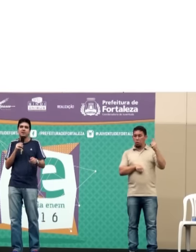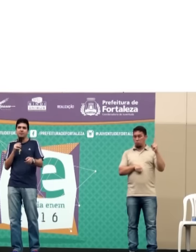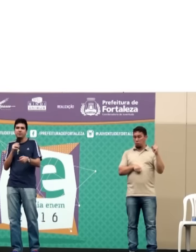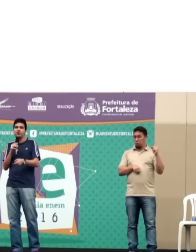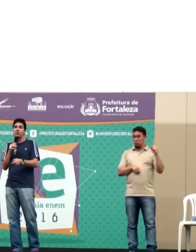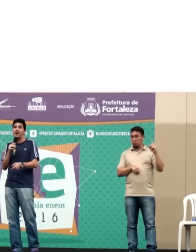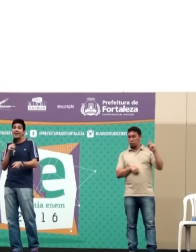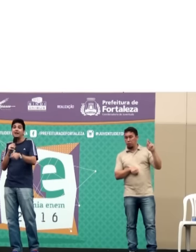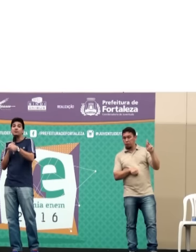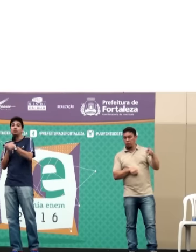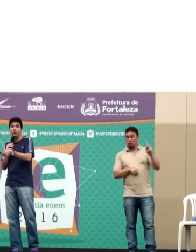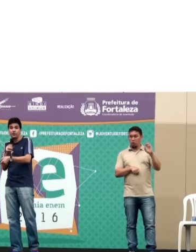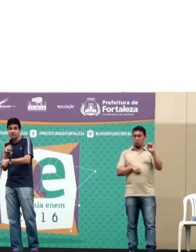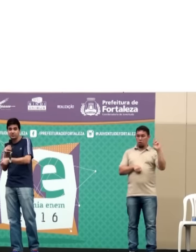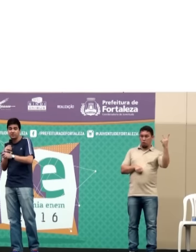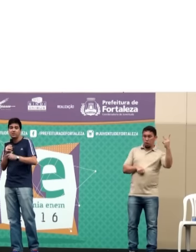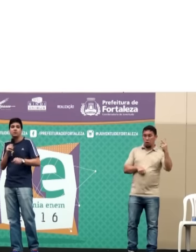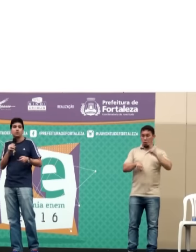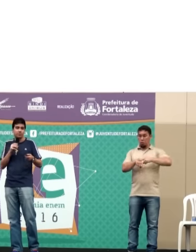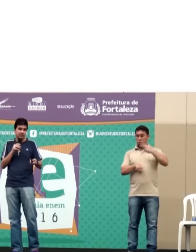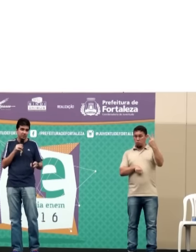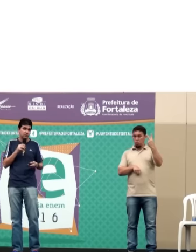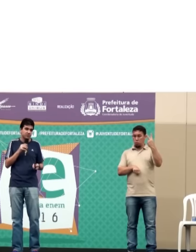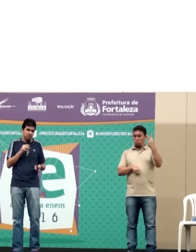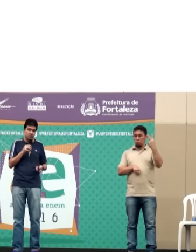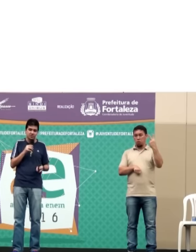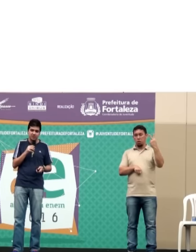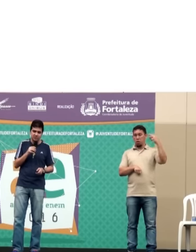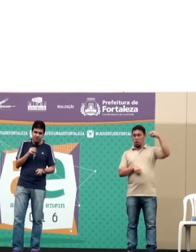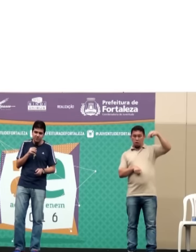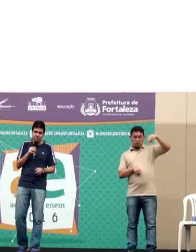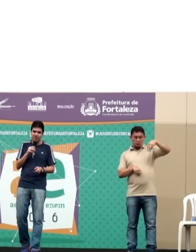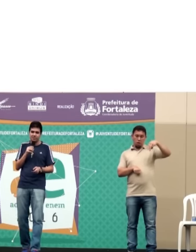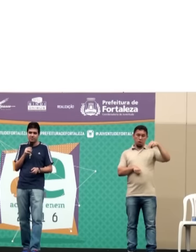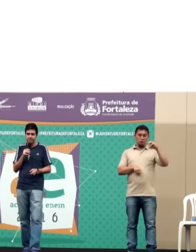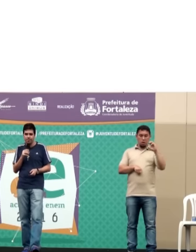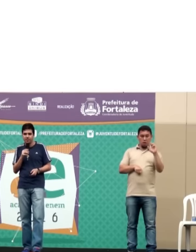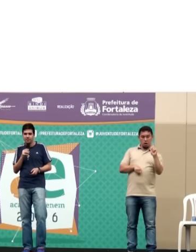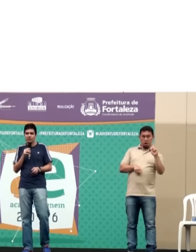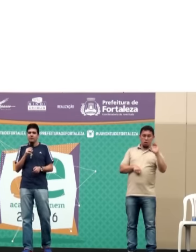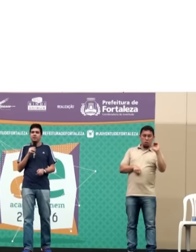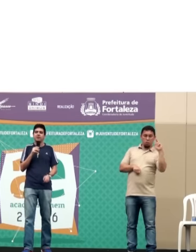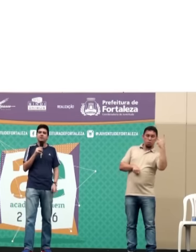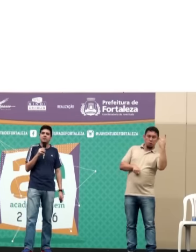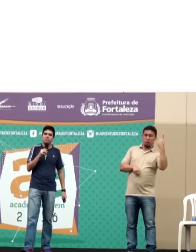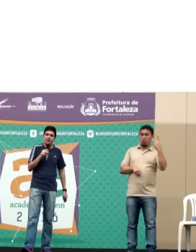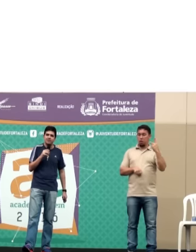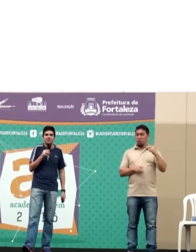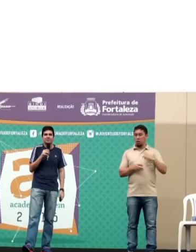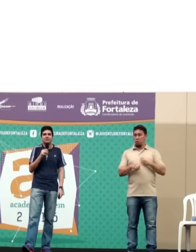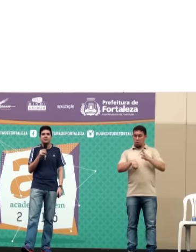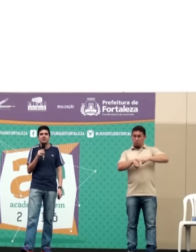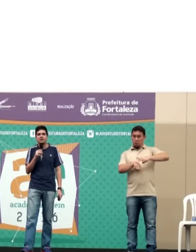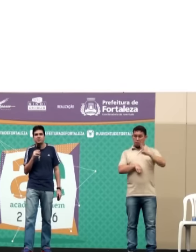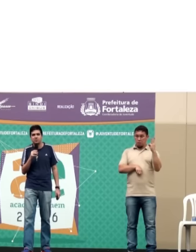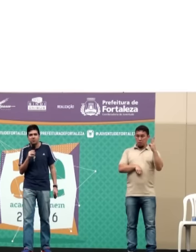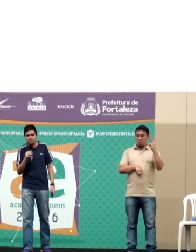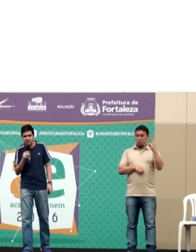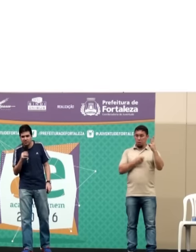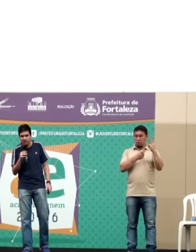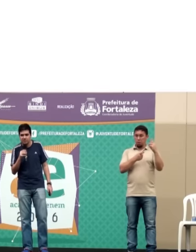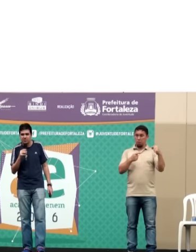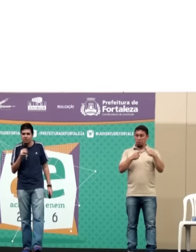hidroxilas, MgOH2, como tem duas hidroxilas, é uma de base. E tribase,